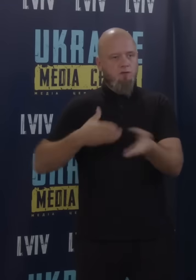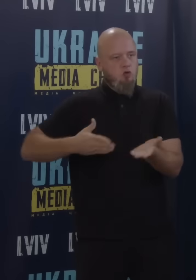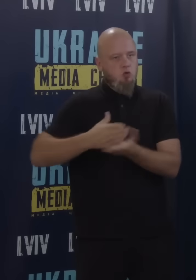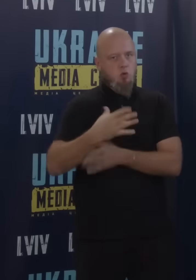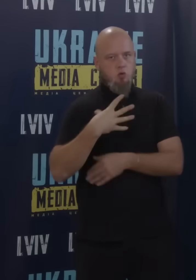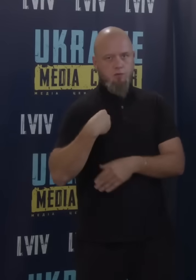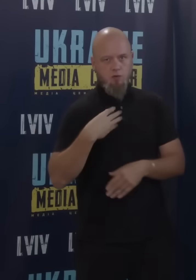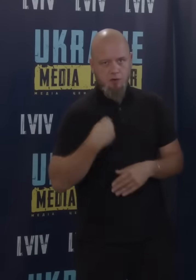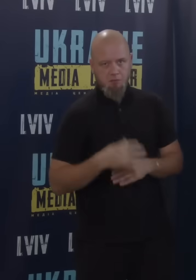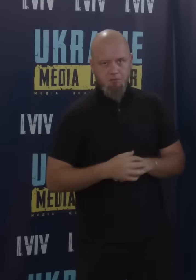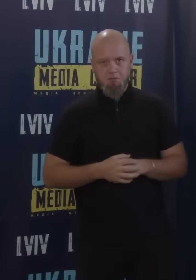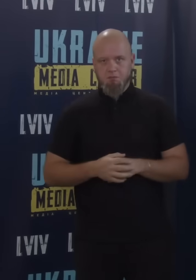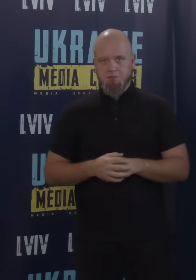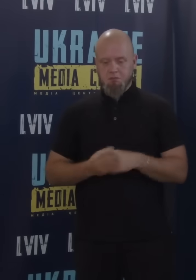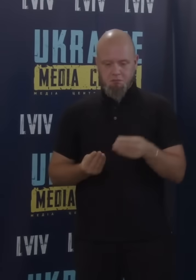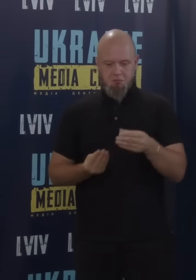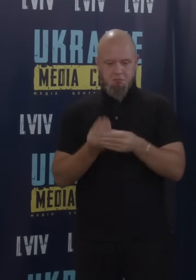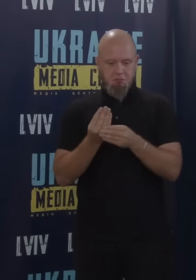сторону Львова.